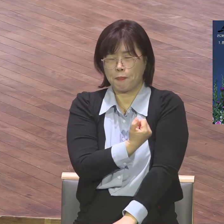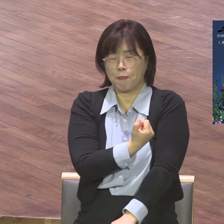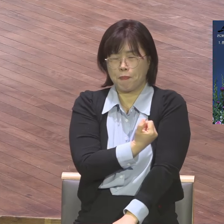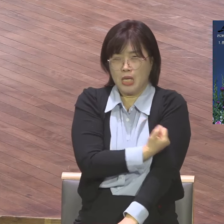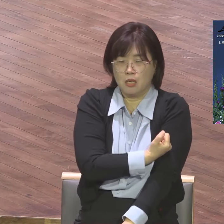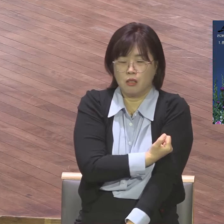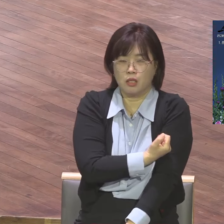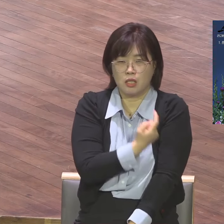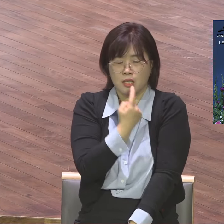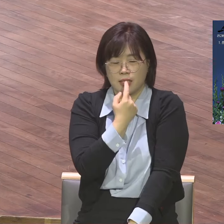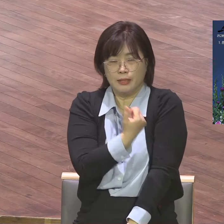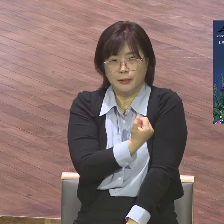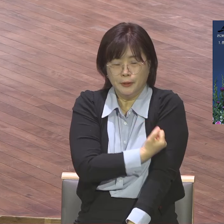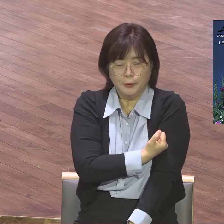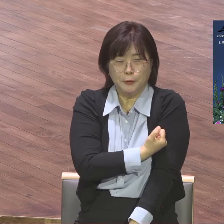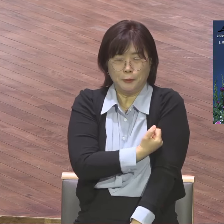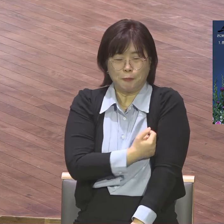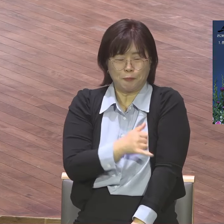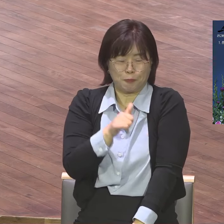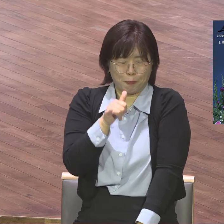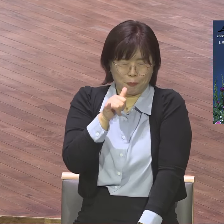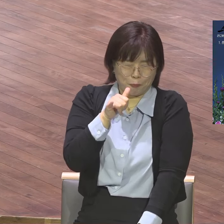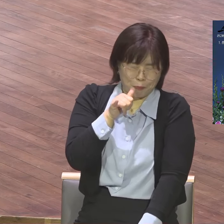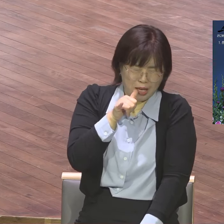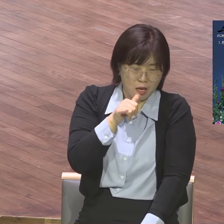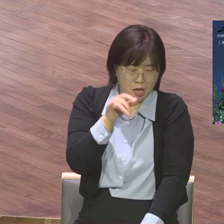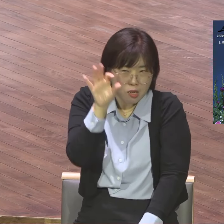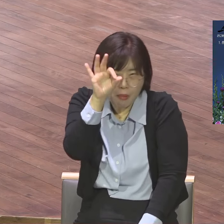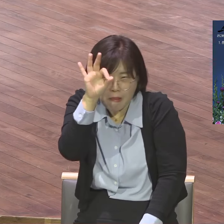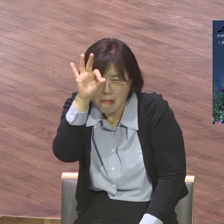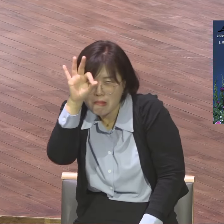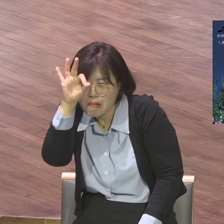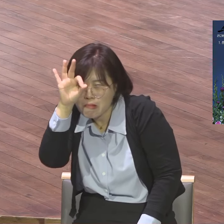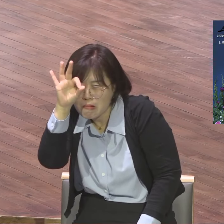되는 사람들이 자꾸 늘어가느냐 말이에요. 허무하니까.